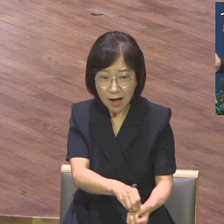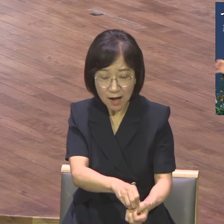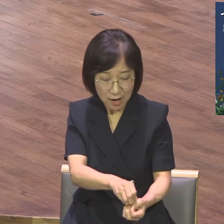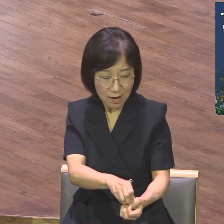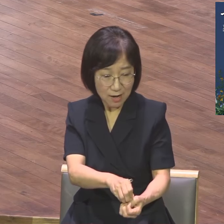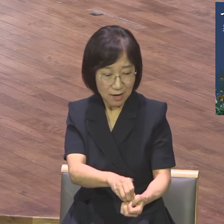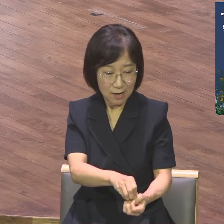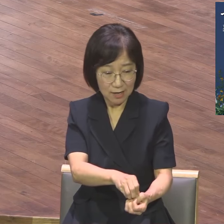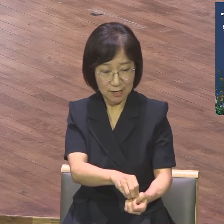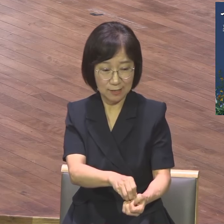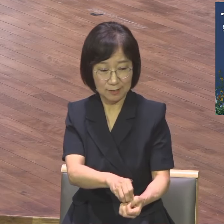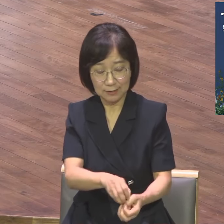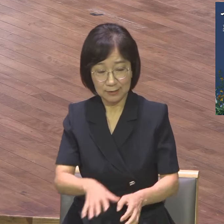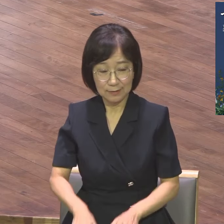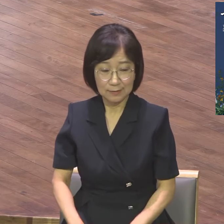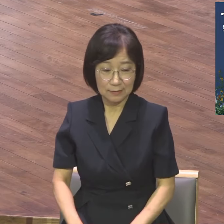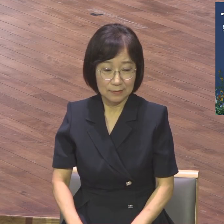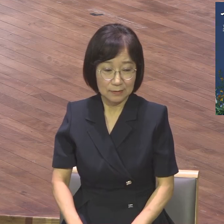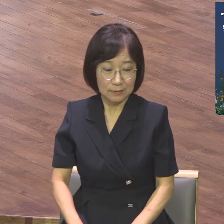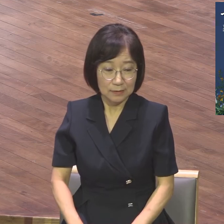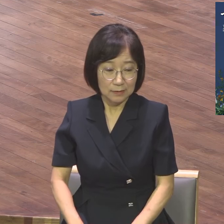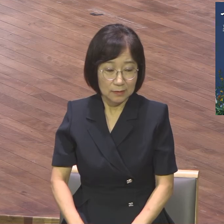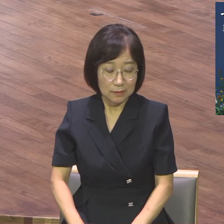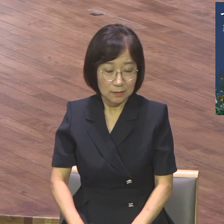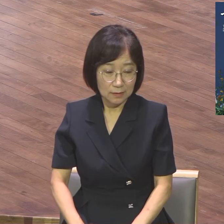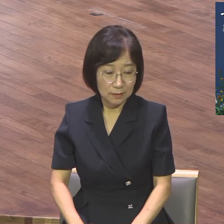후손의 후손까지